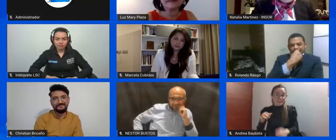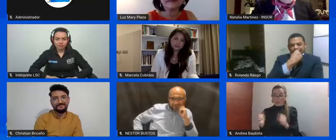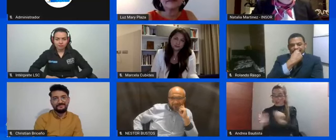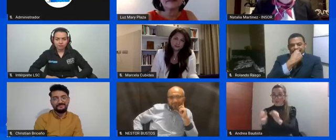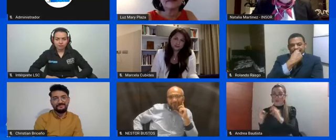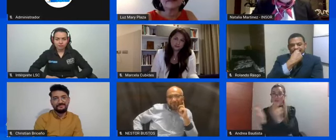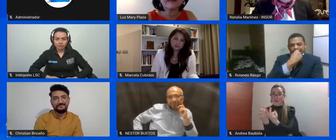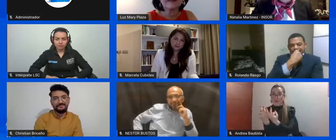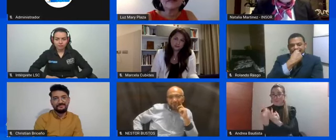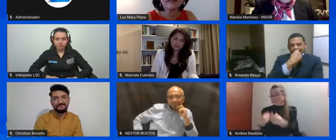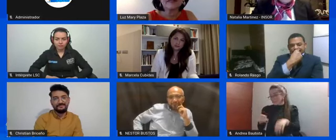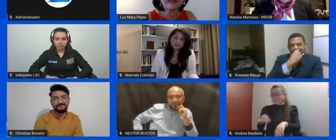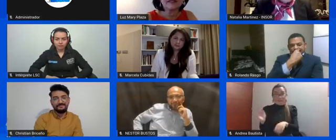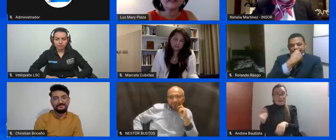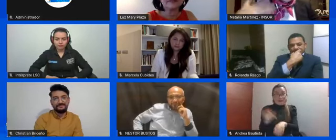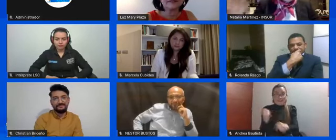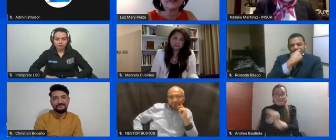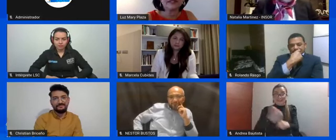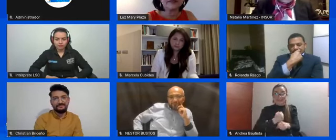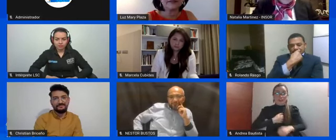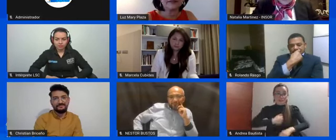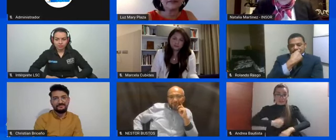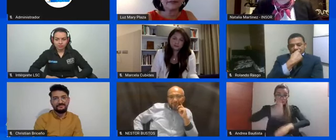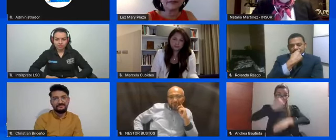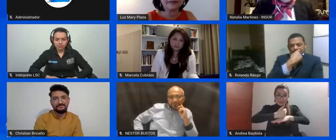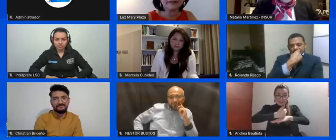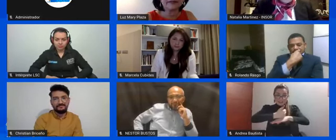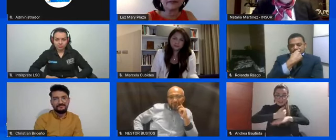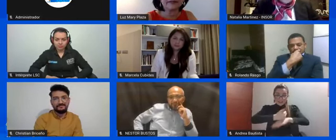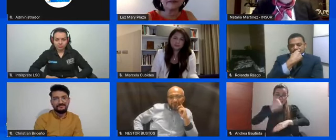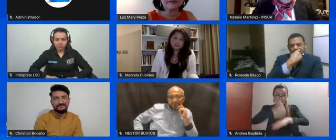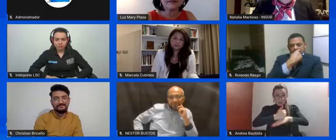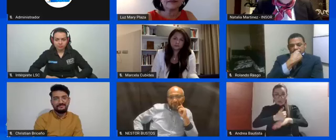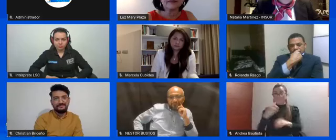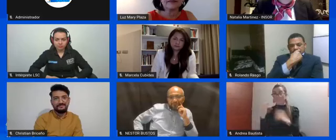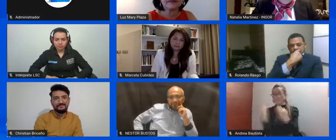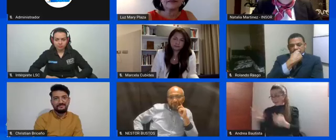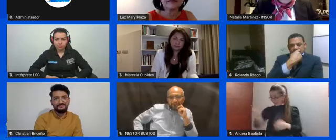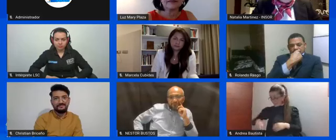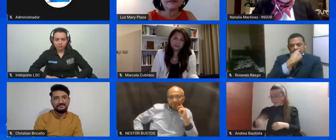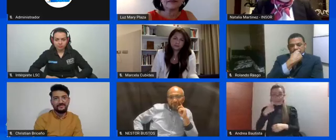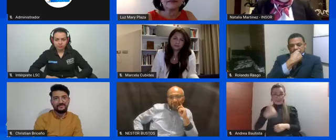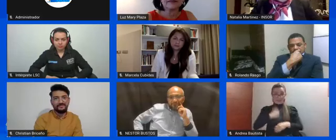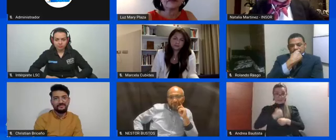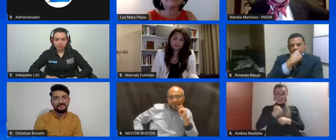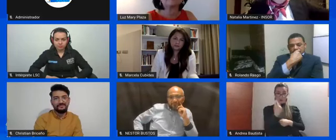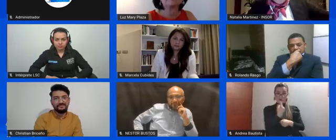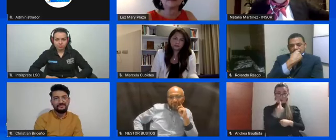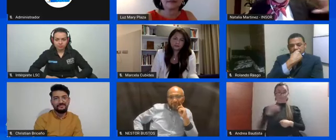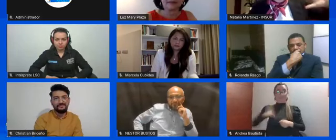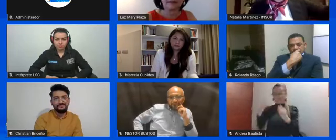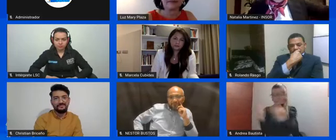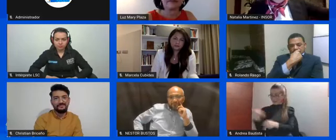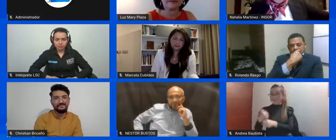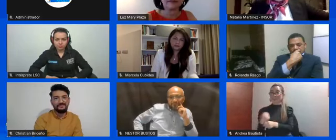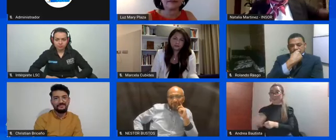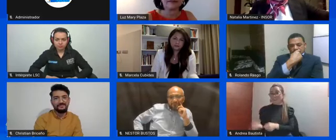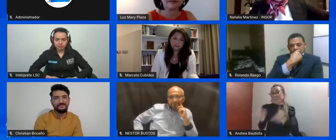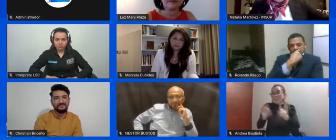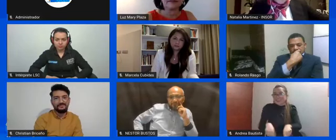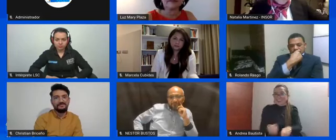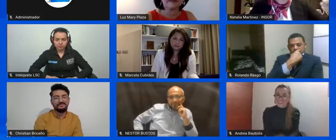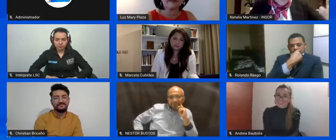una entidad así demanda muchísimo tiempo y demanda también que estemos solucionando problemas que no necesariamente son desde la